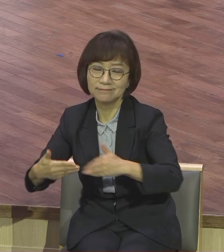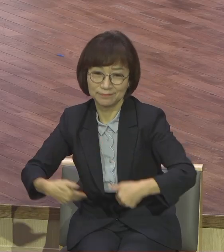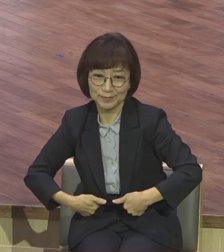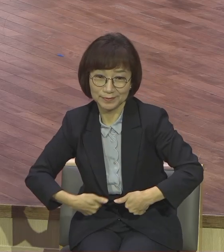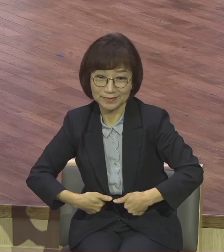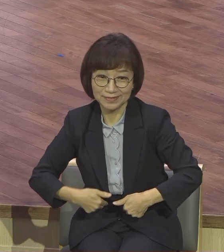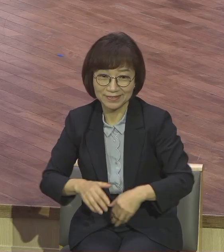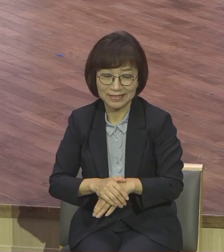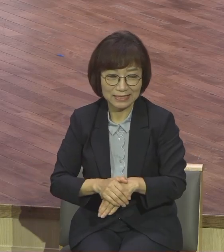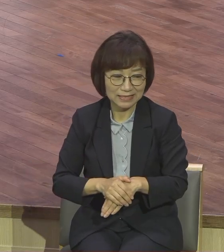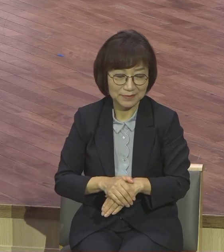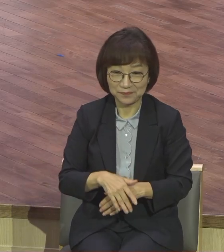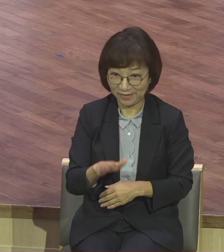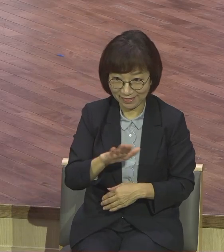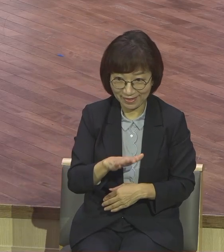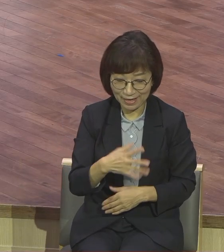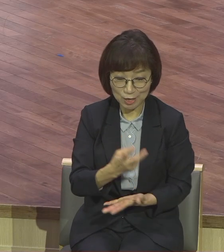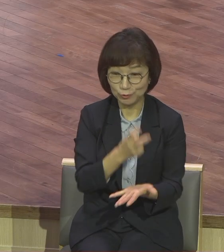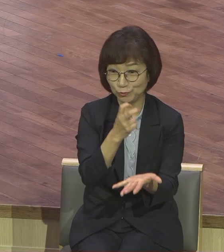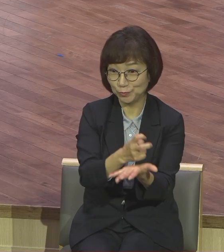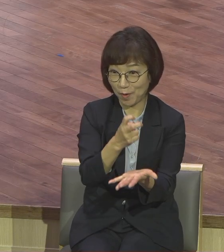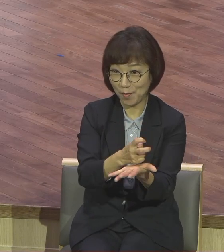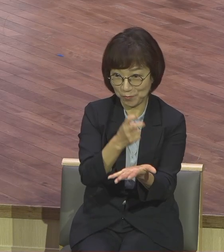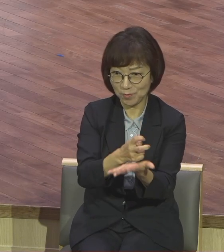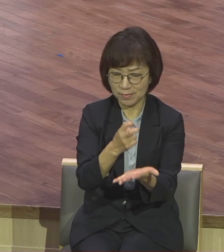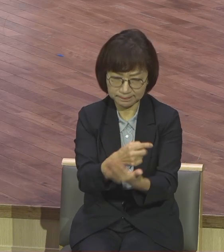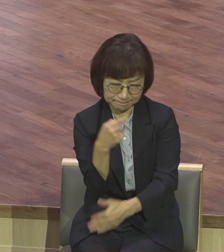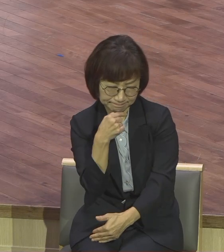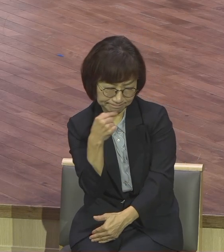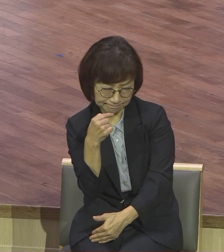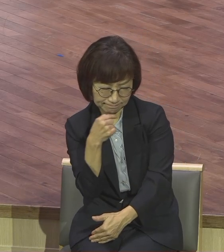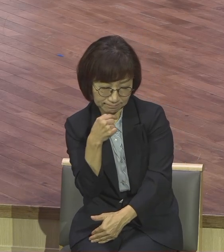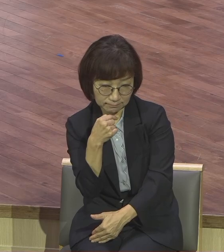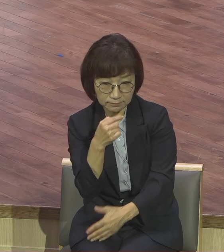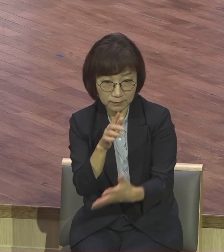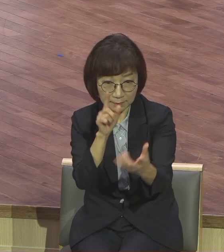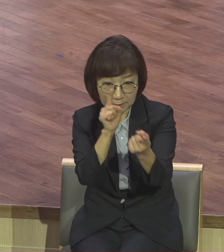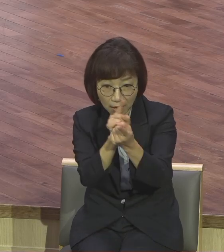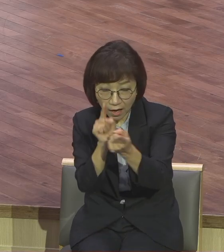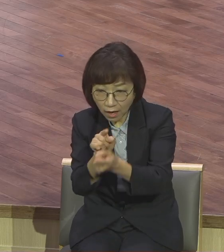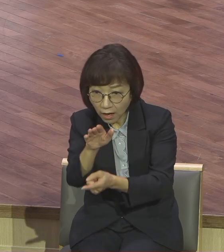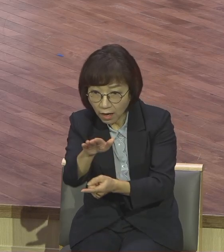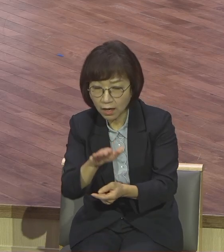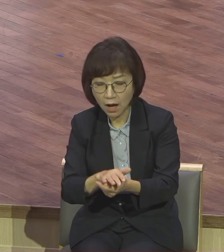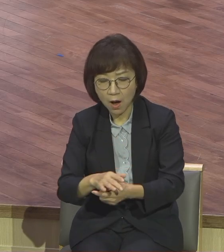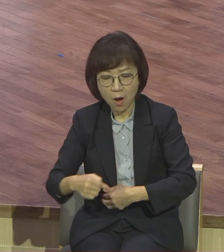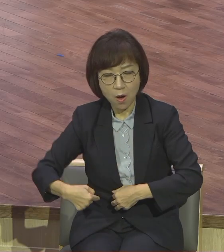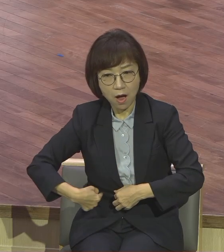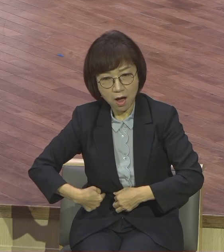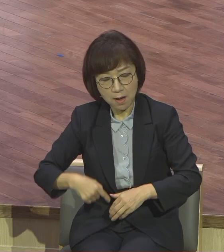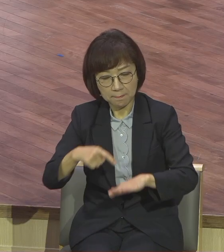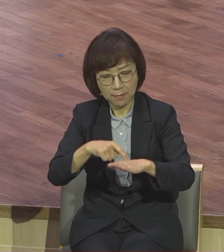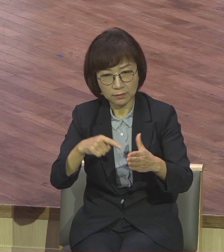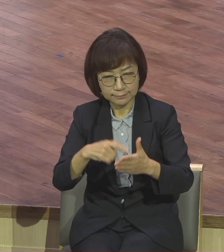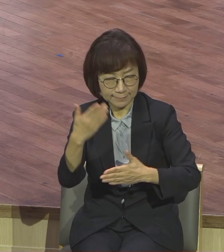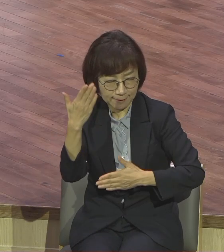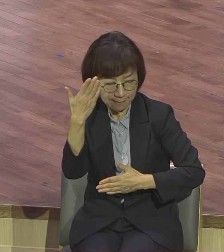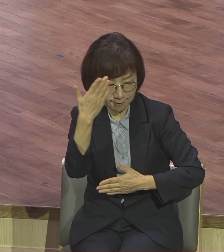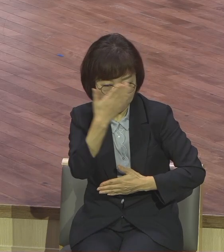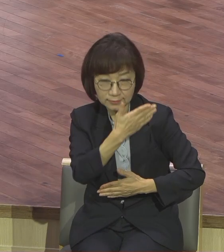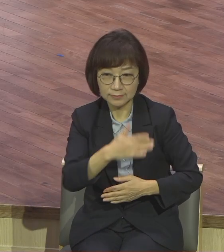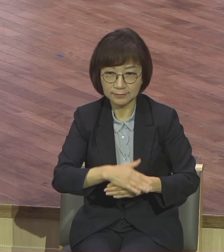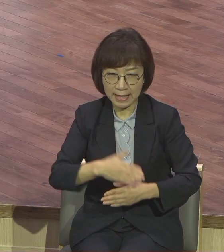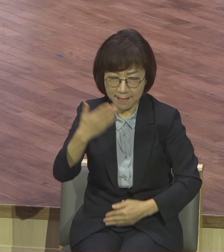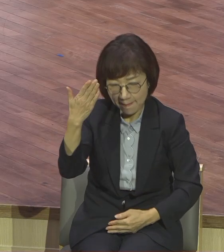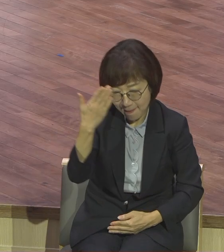주로 율법 체질들 보면 놀랍게도 착한 사람들, 양심 있는 사람들, 바른 사람들, 양심 있어도 바를 해야